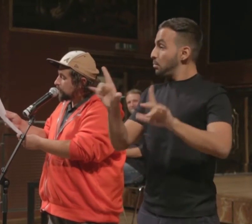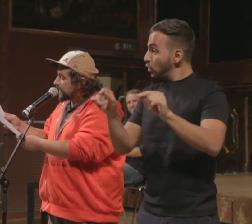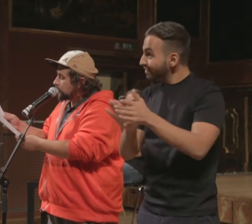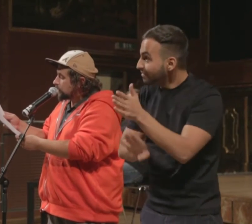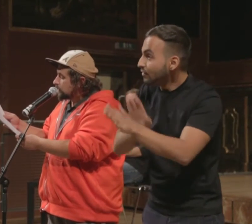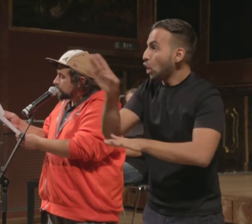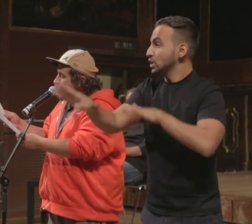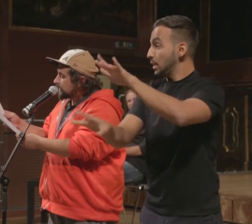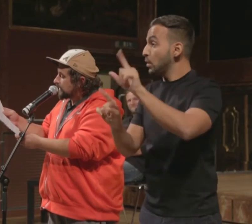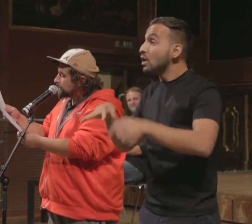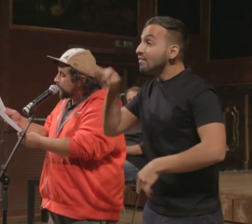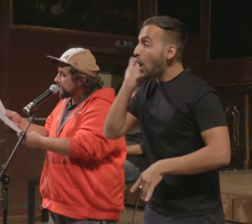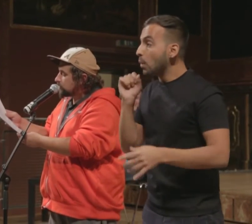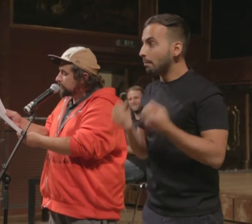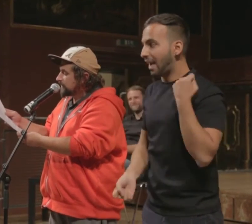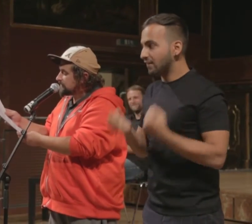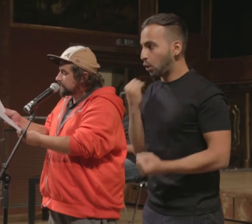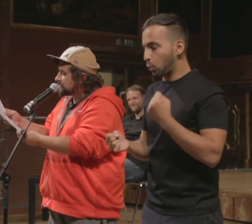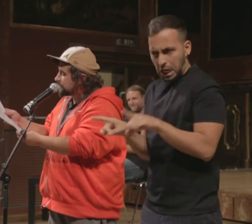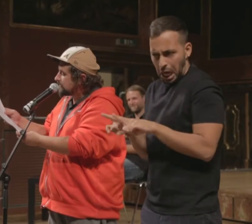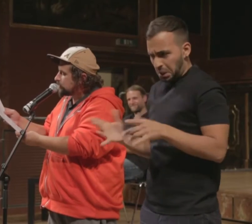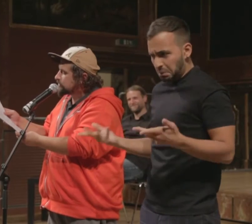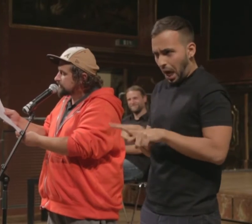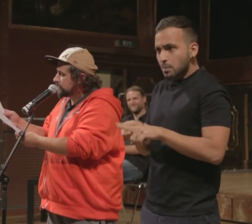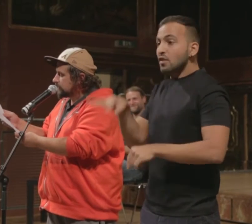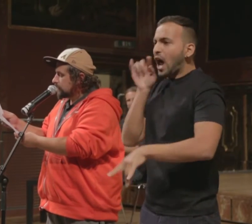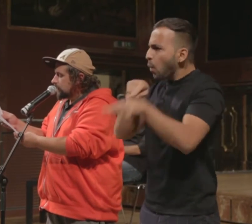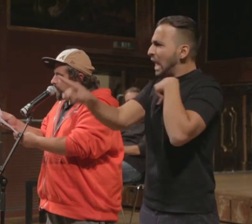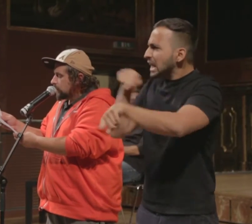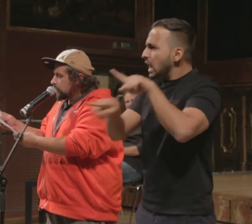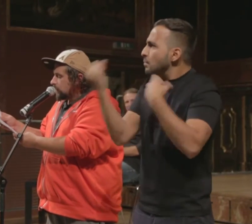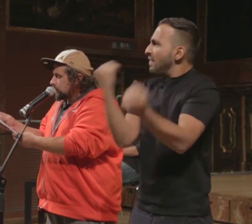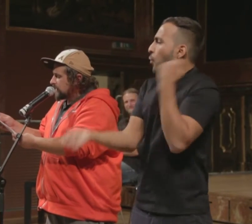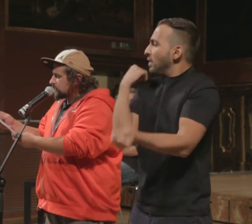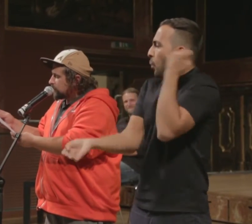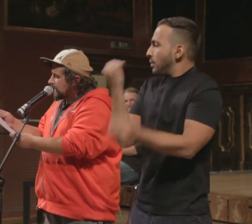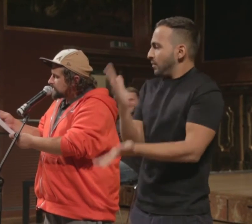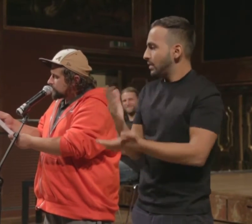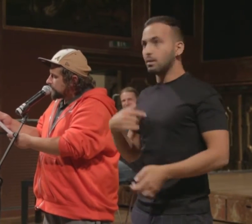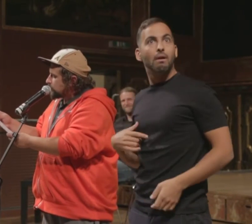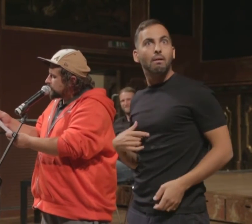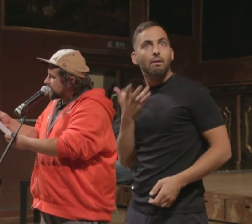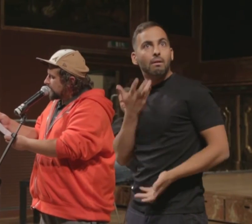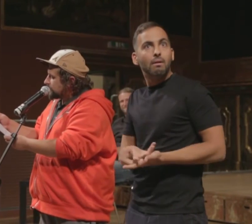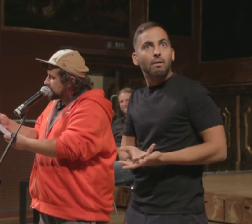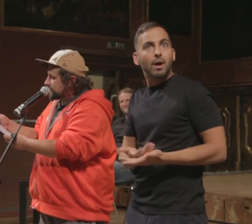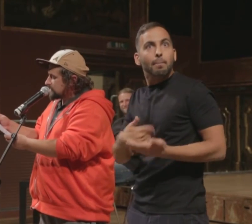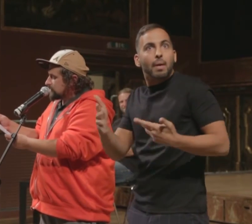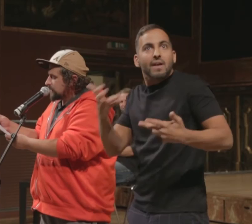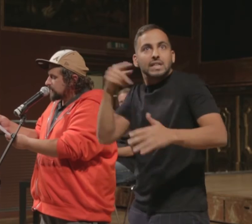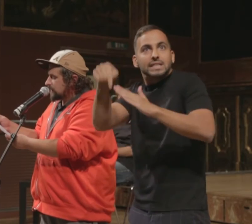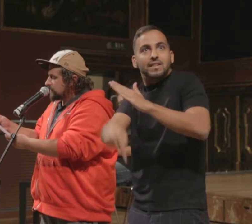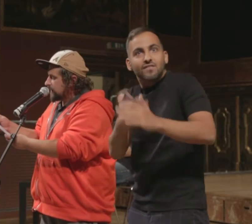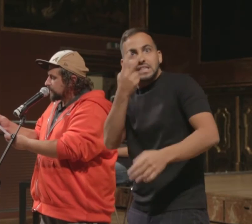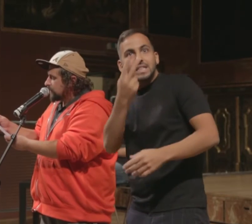ist Frauenbewegung. Da gehen die Frauen hin und bewegen sich, wie sie lustig sind. Senat war begeistert und wollte unbedingt mehr von dieser